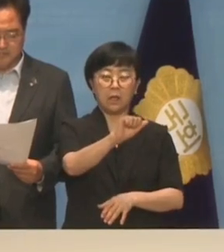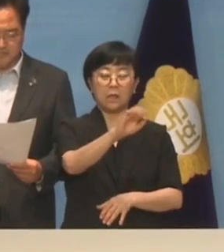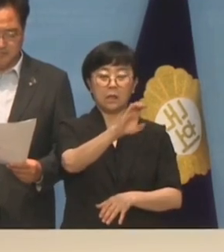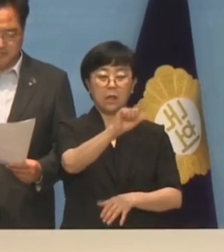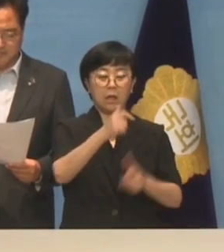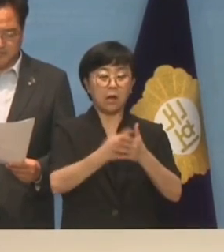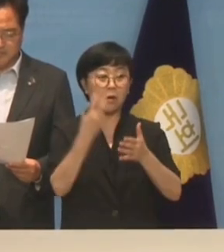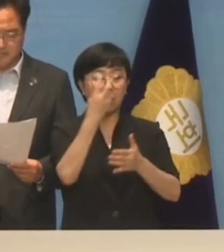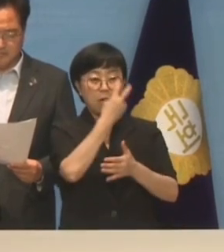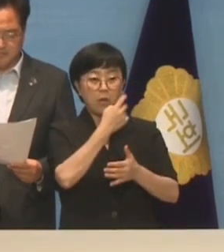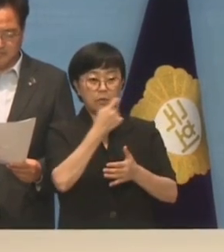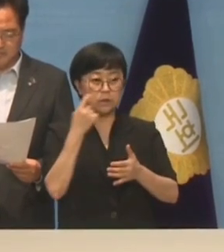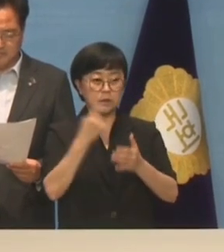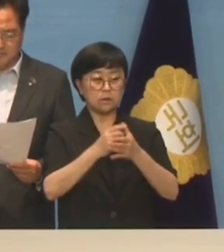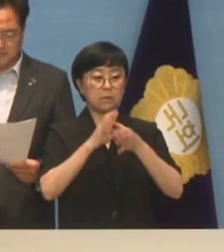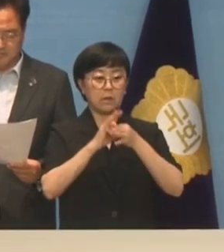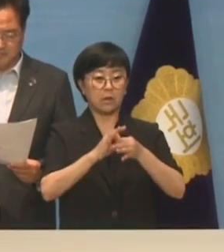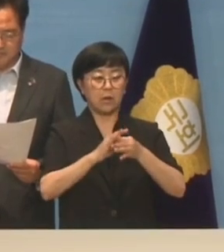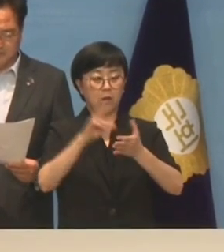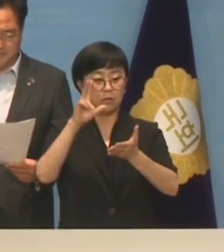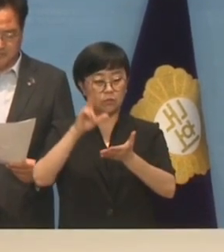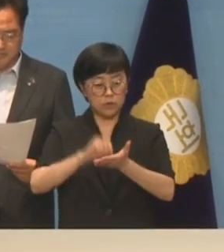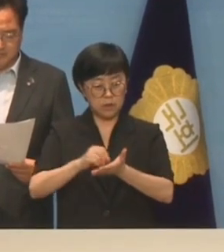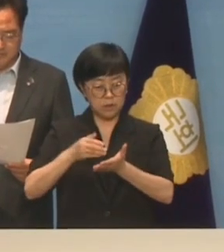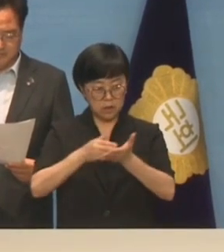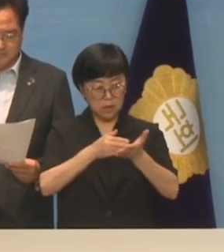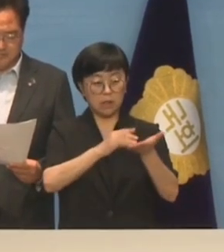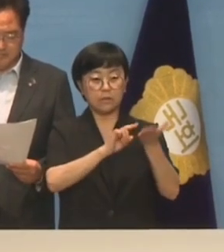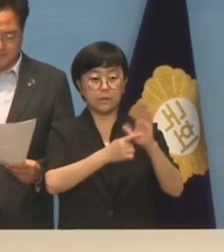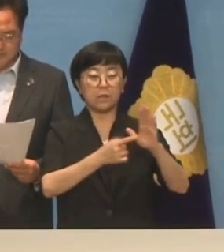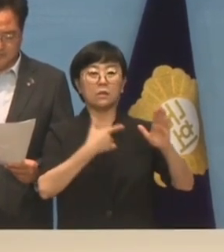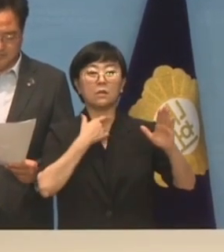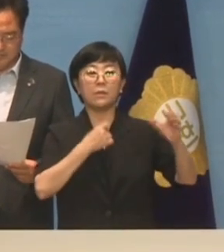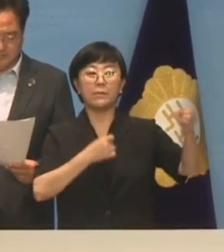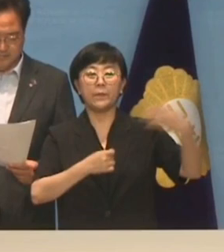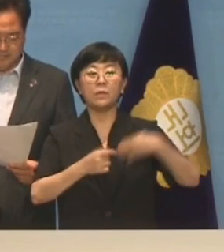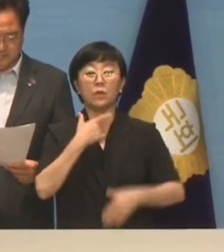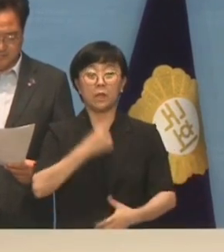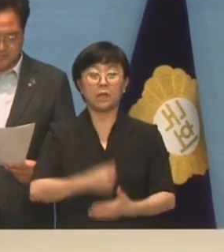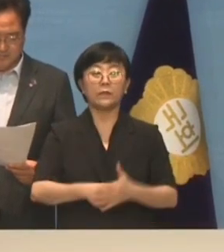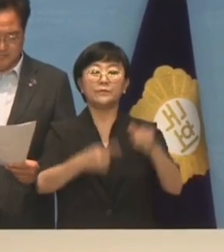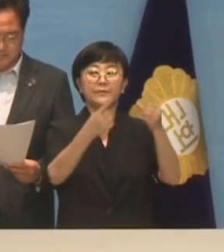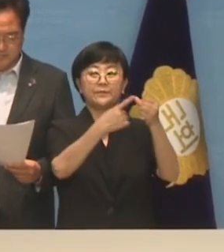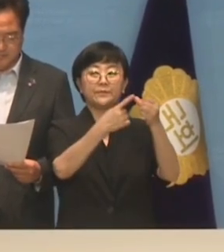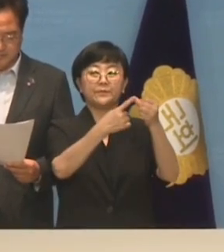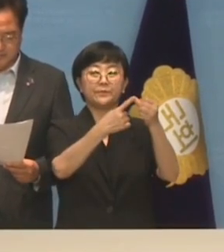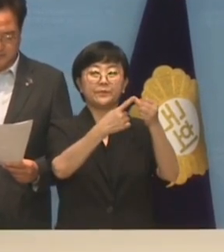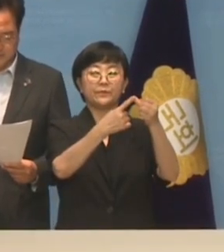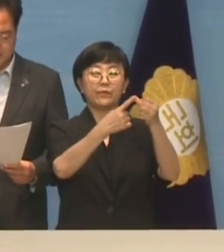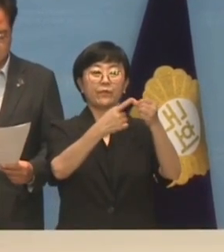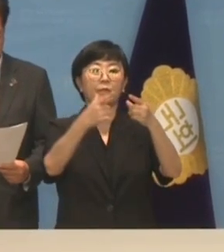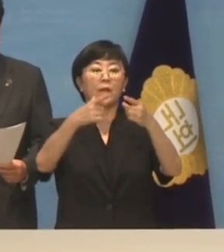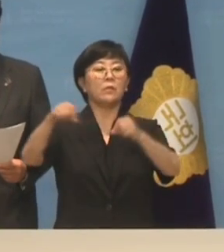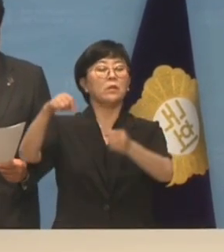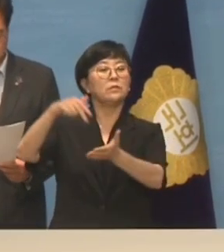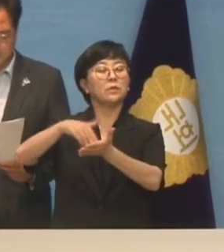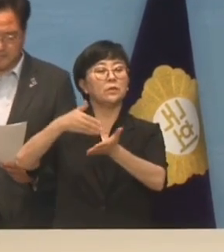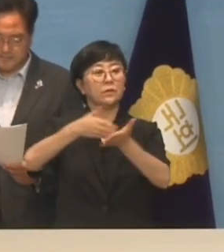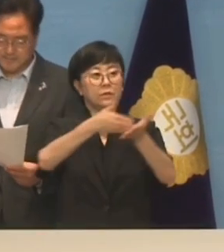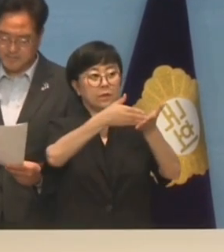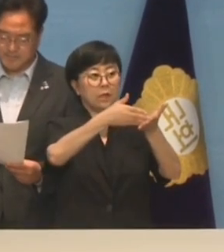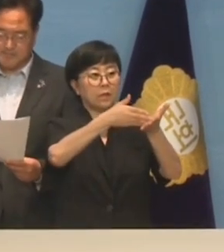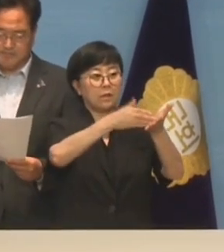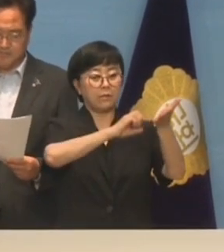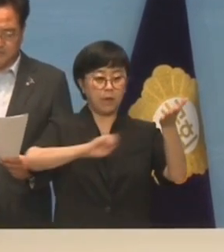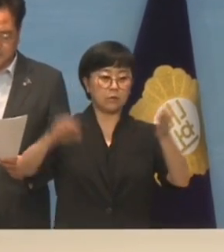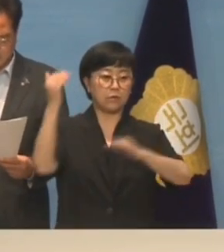검증 과정과 관련하여 다음 문제 제기에 대한 입장을 밝히길 요구합니다. 첫 번째, 일본 측이 요청한